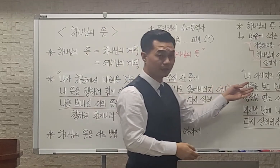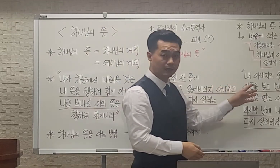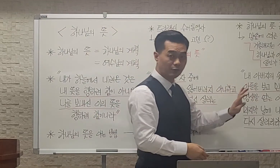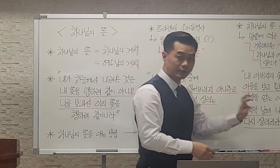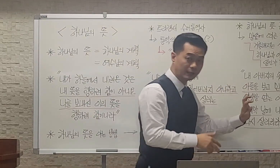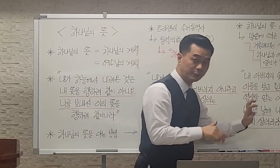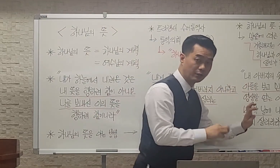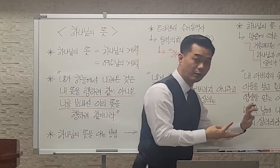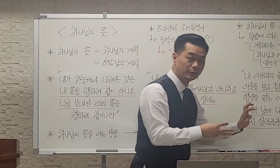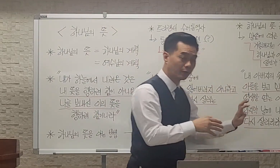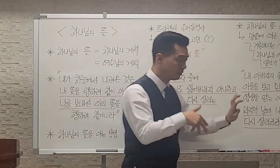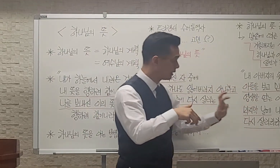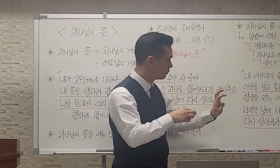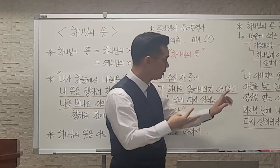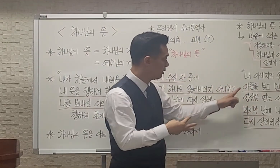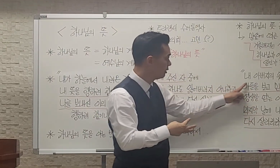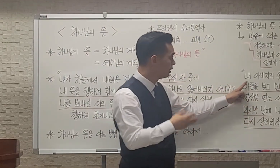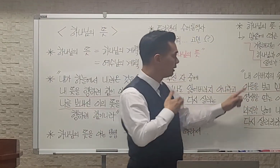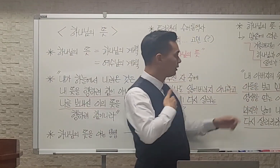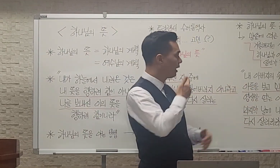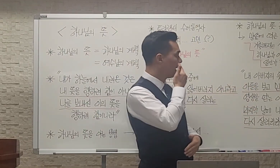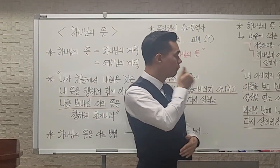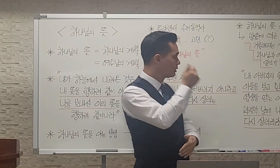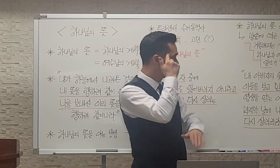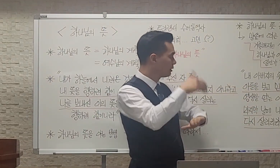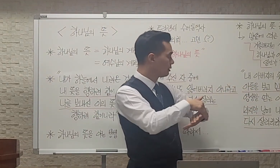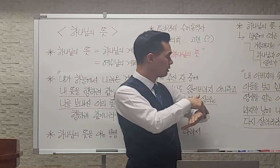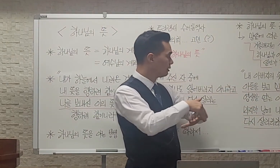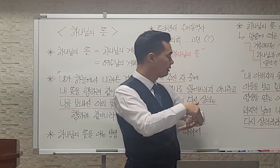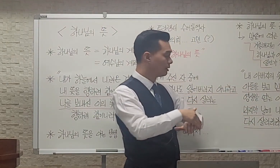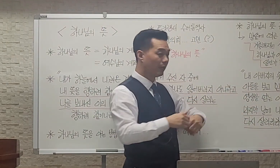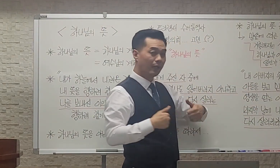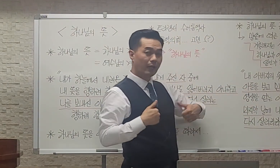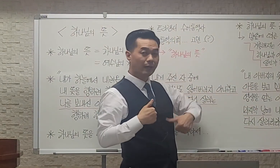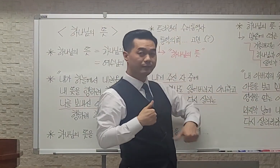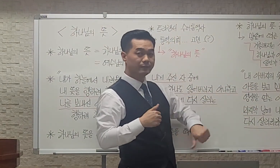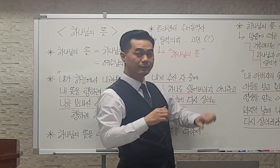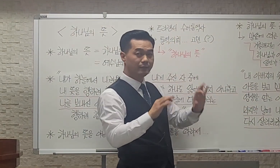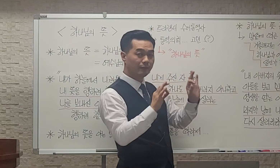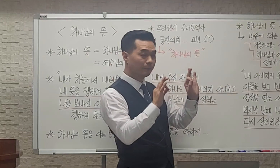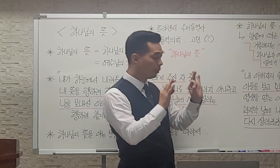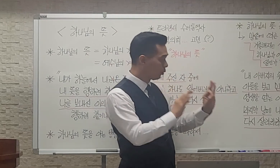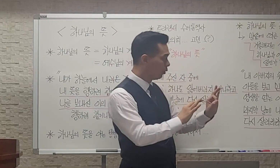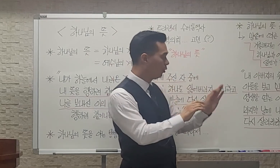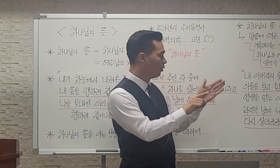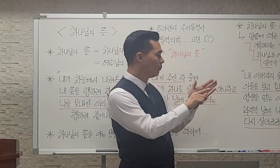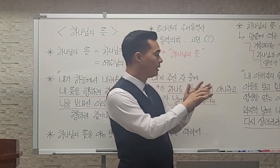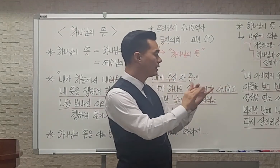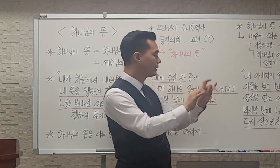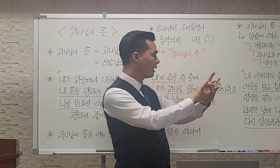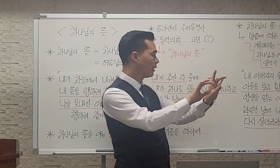여기 40절이에요. 보세요. 40절. 내 아버지의 뜻은 아들을 보고 믿는